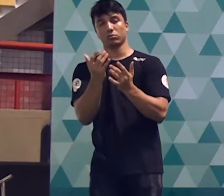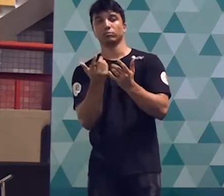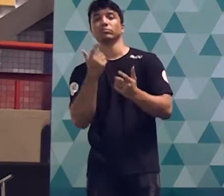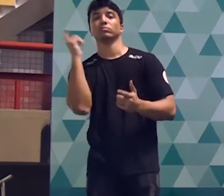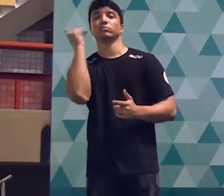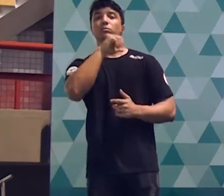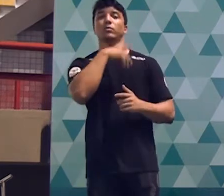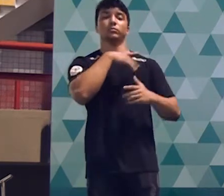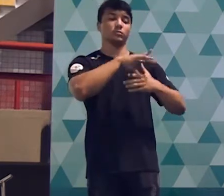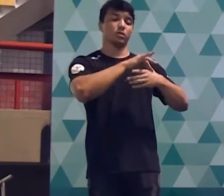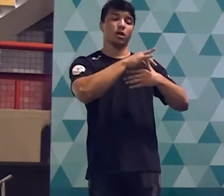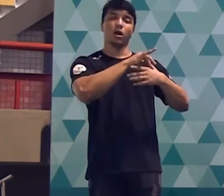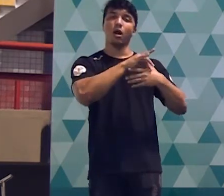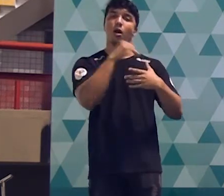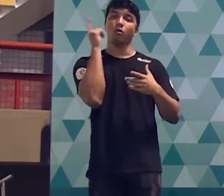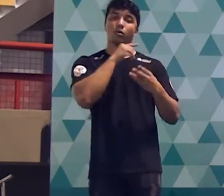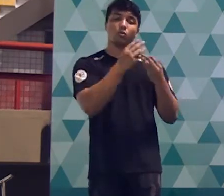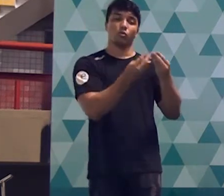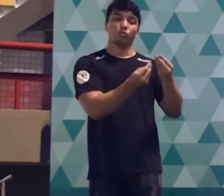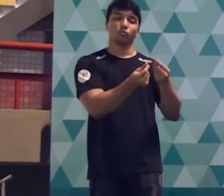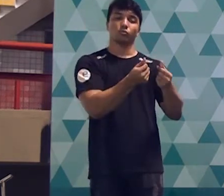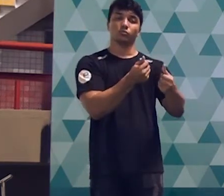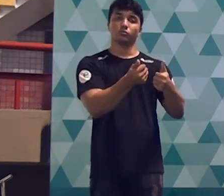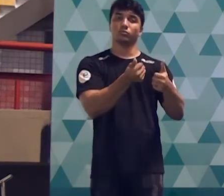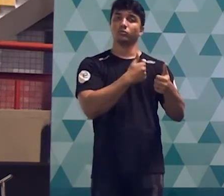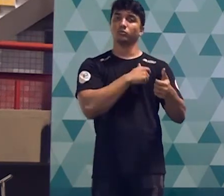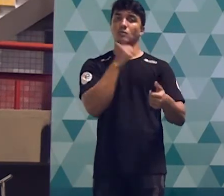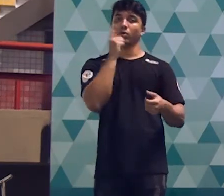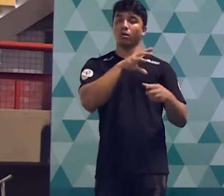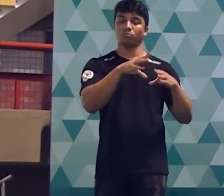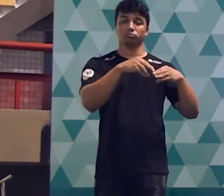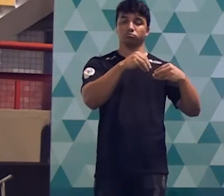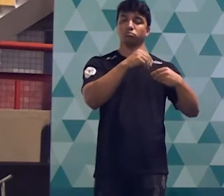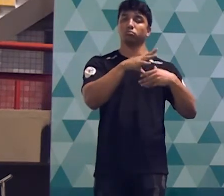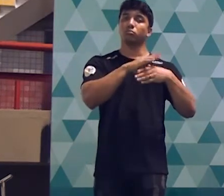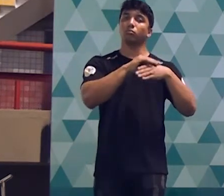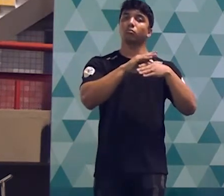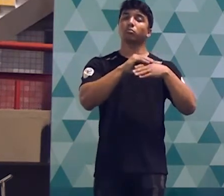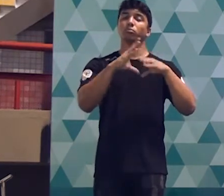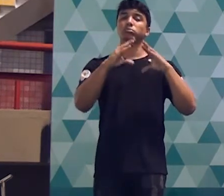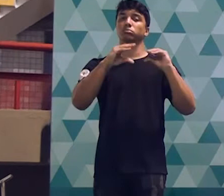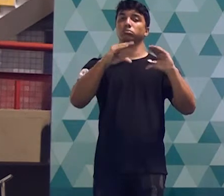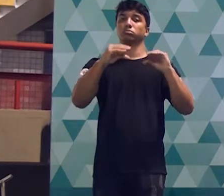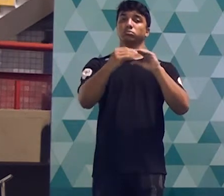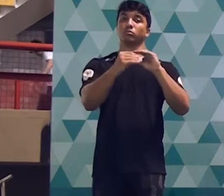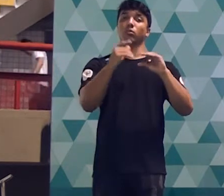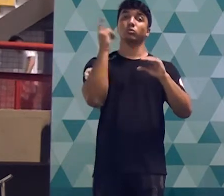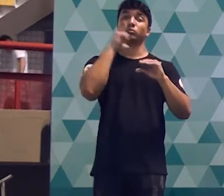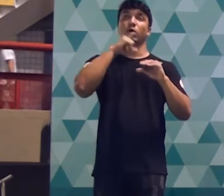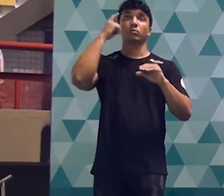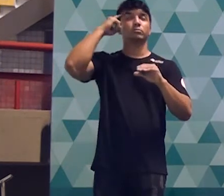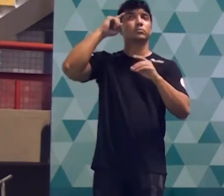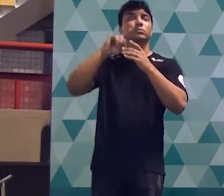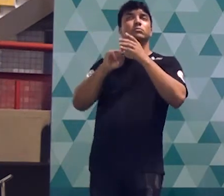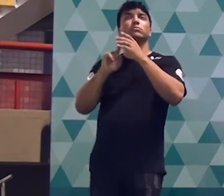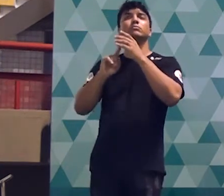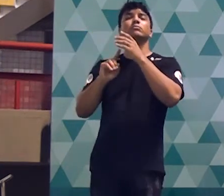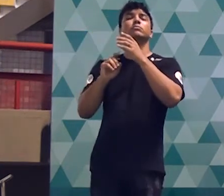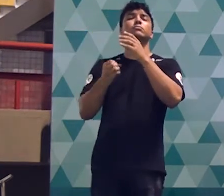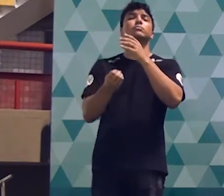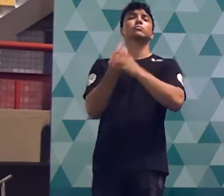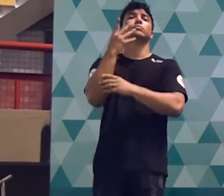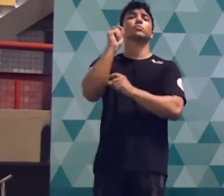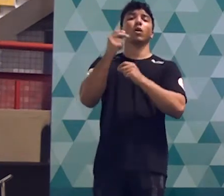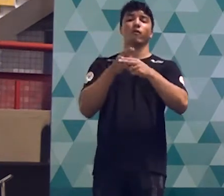a carne, ele descobriu amaciante de carne, ele descobriu a faca, ele inventou a faca que ele podia